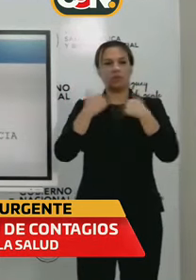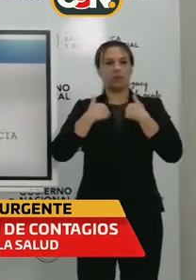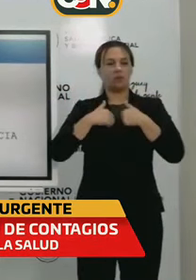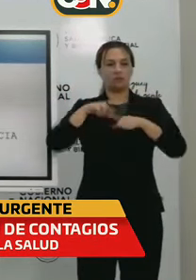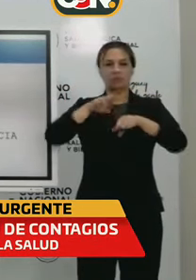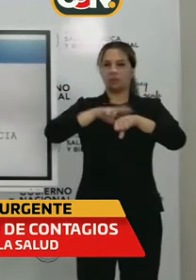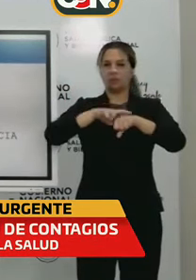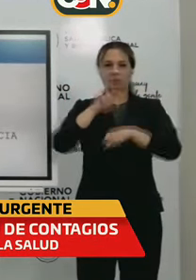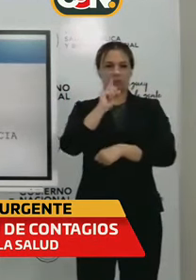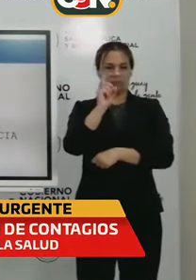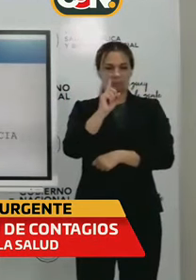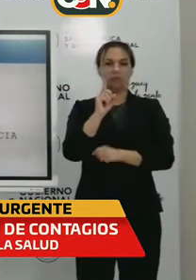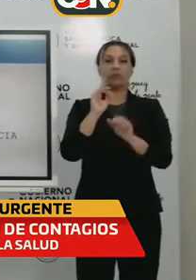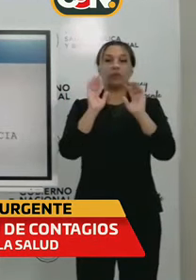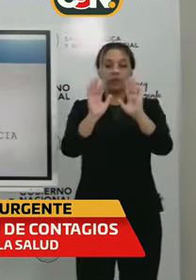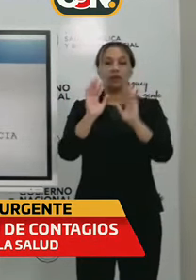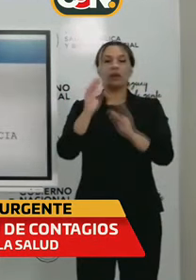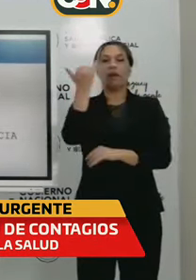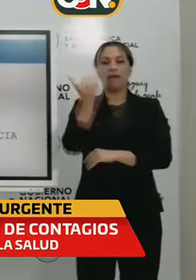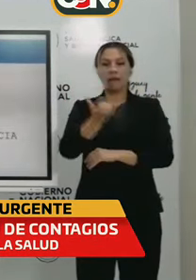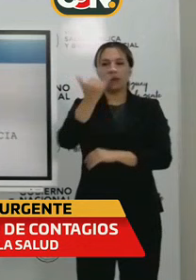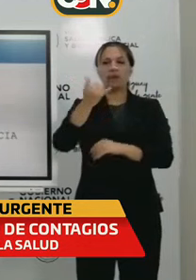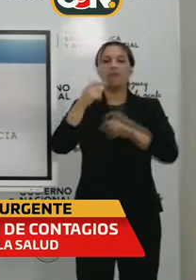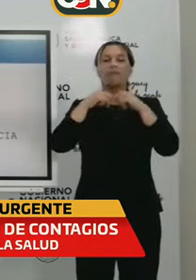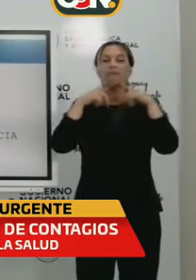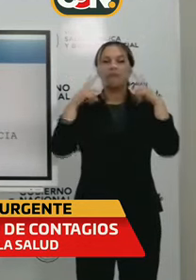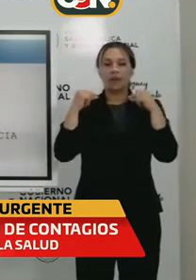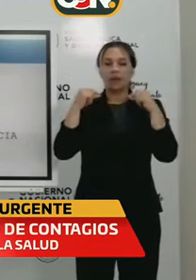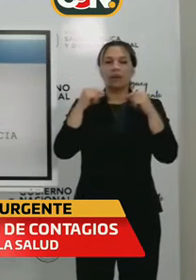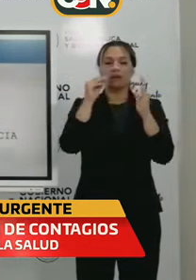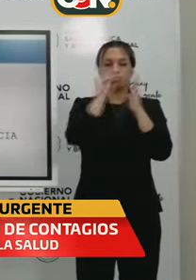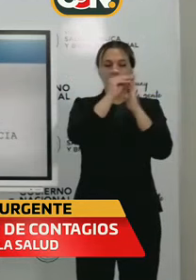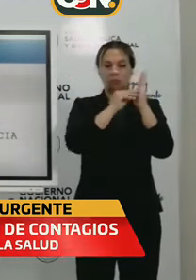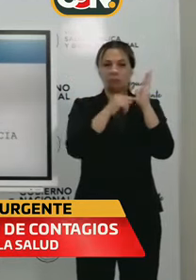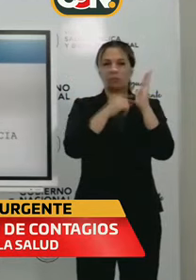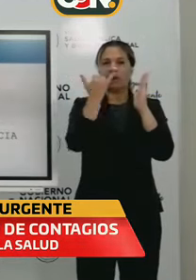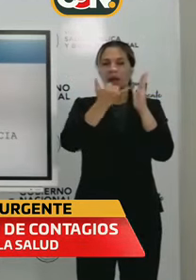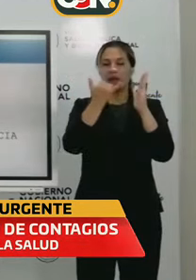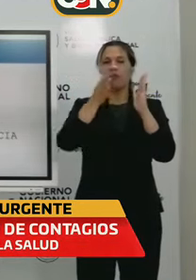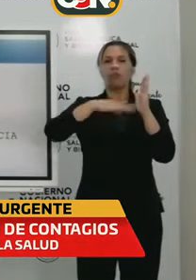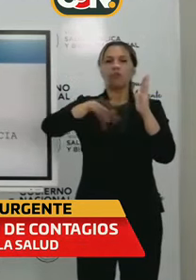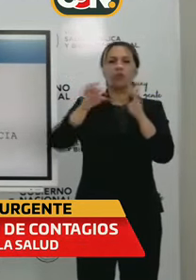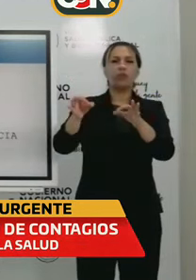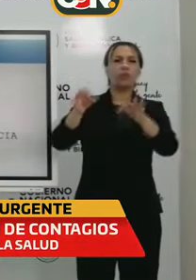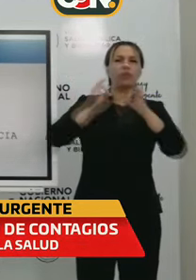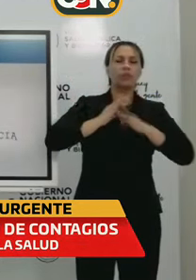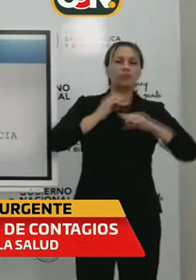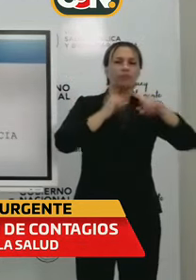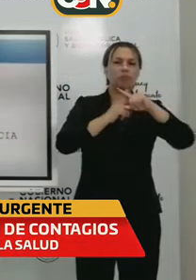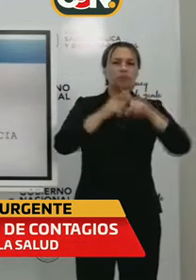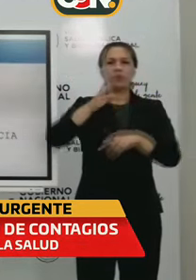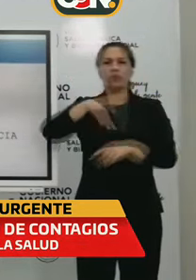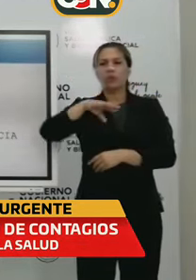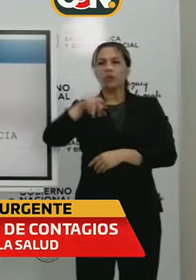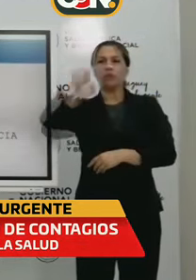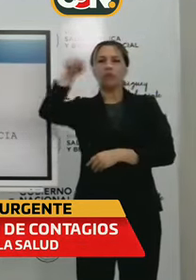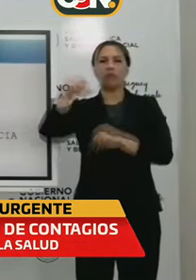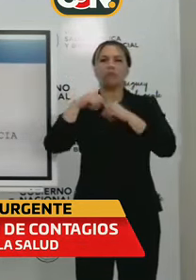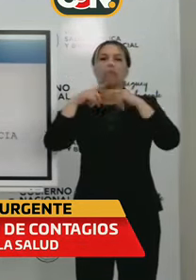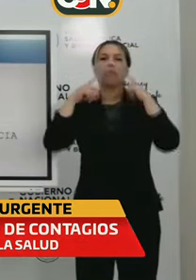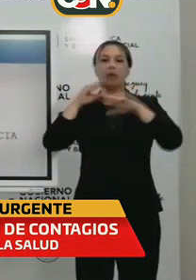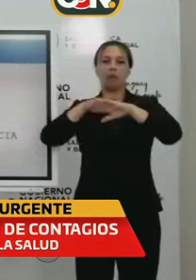tenemos casos que se contagiaron en algunos bares, tenemos registros de personas positivas que estuvieron